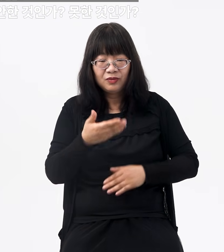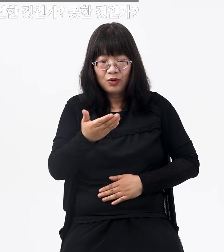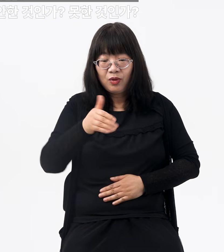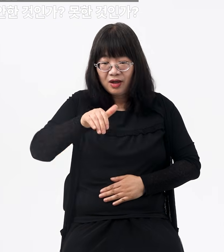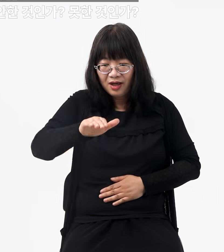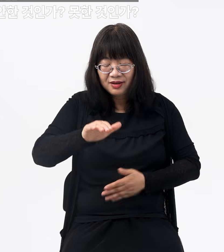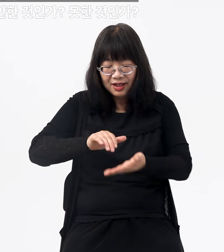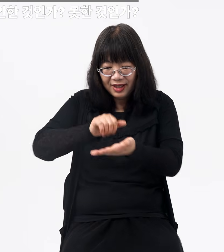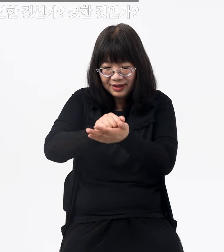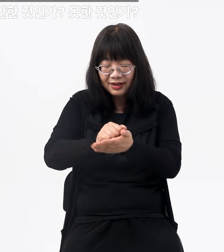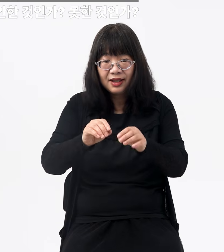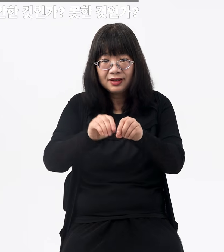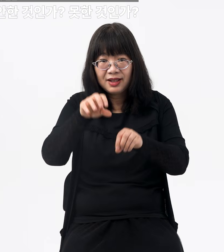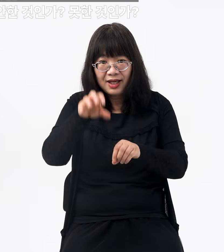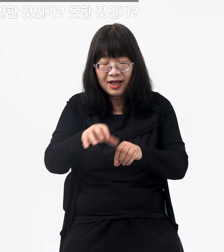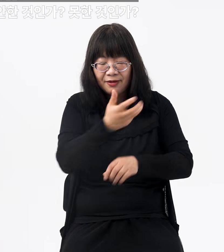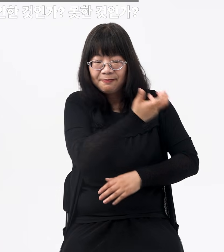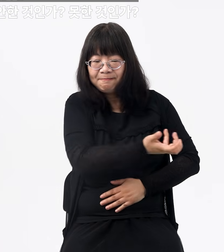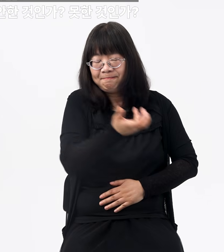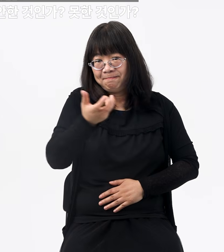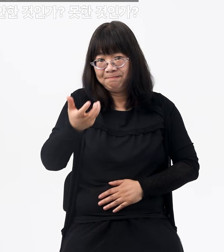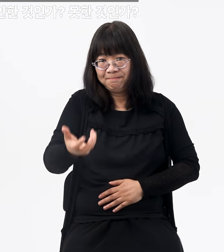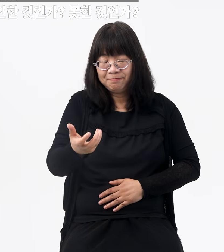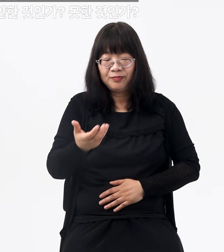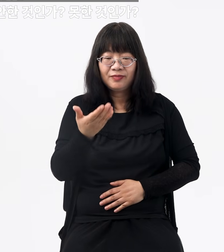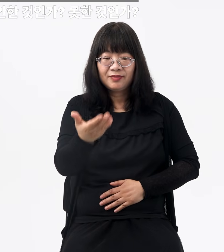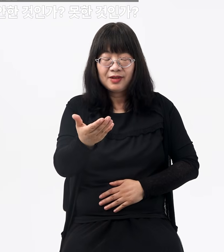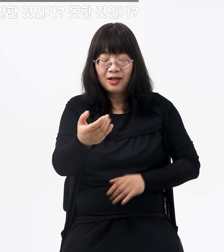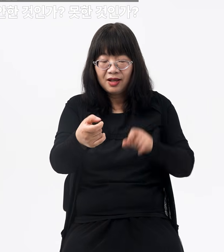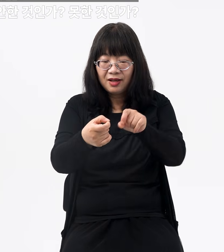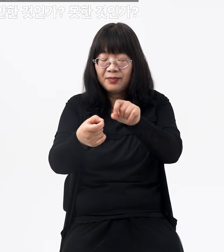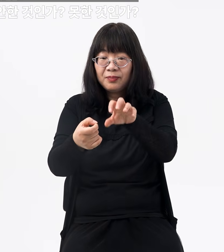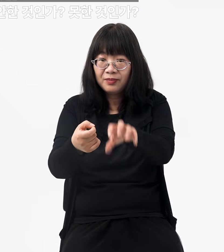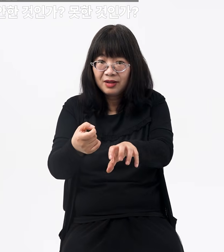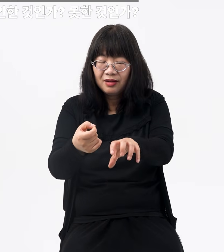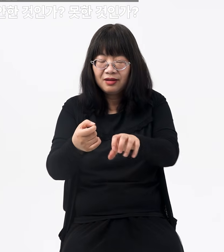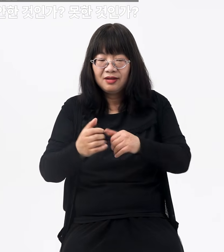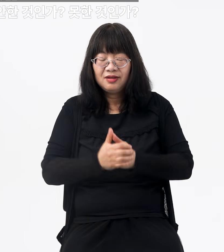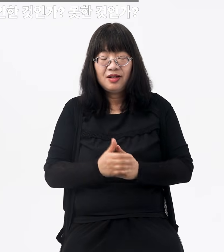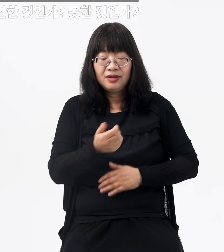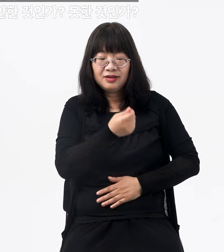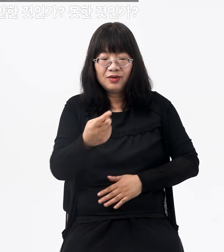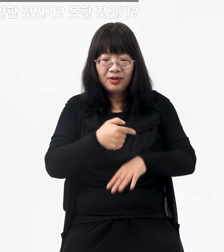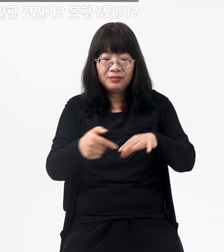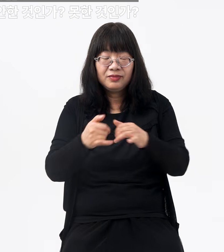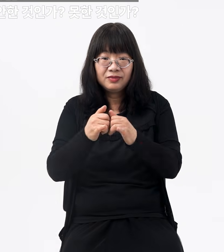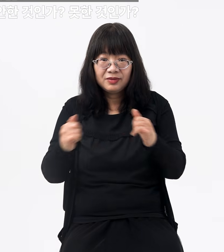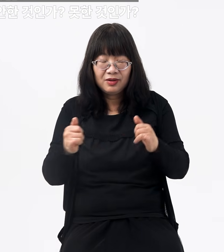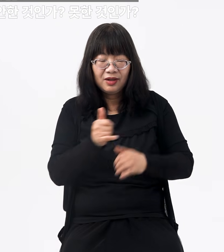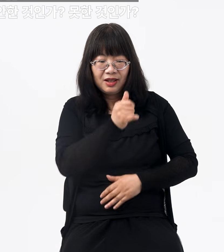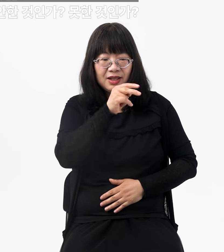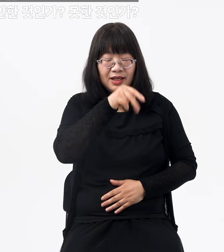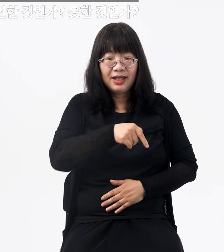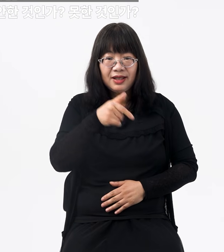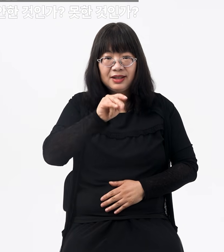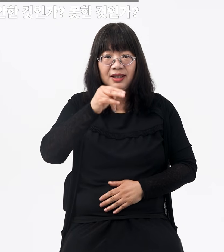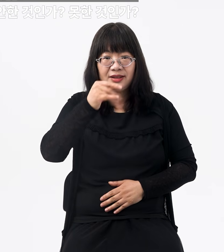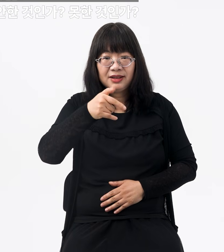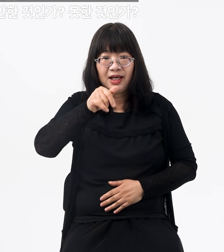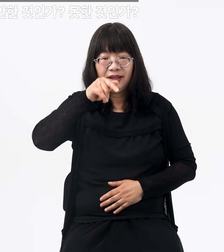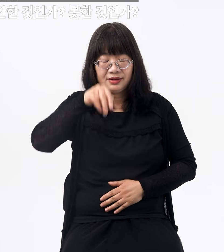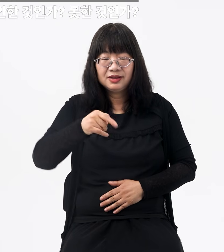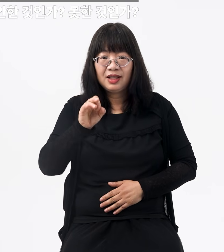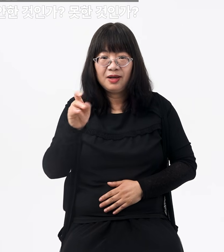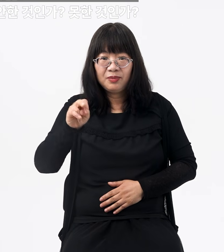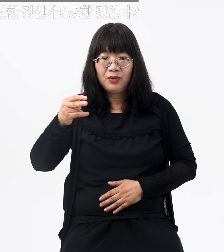가서 차지할 땅에 들이시고 네 앞에서 여러 민족, 헷 족속과 기르가스 족속과